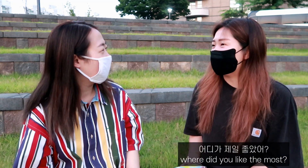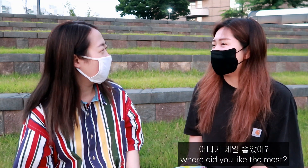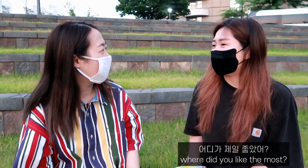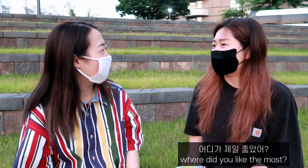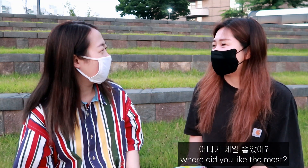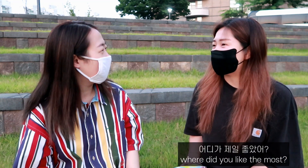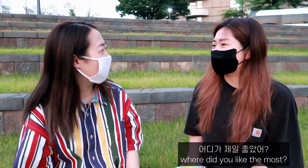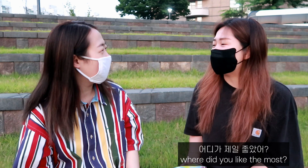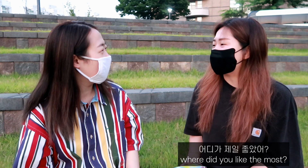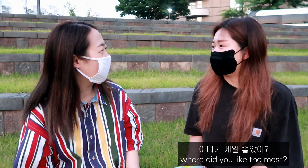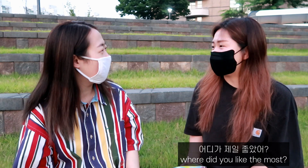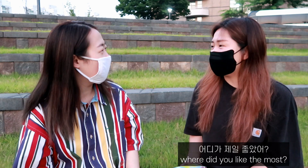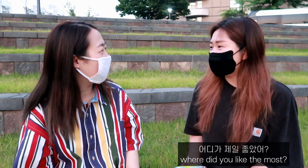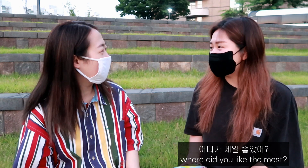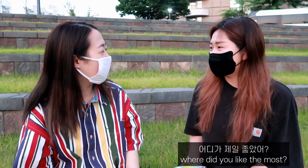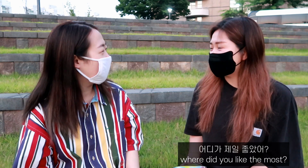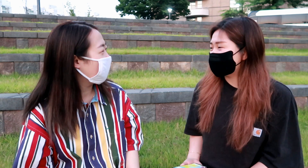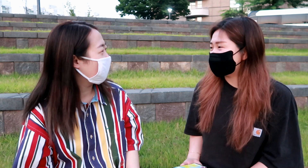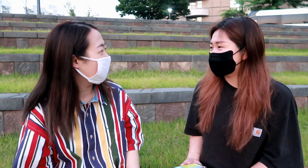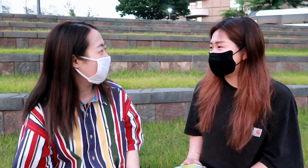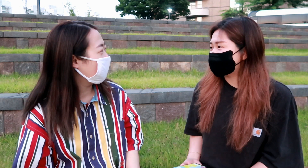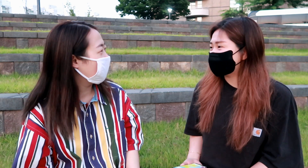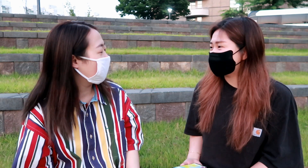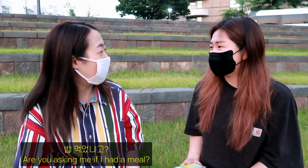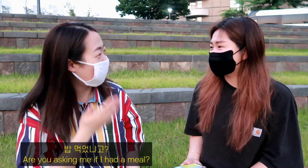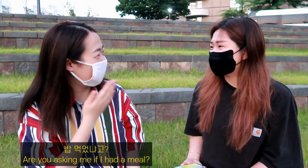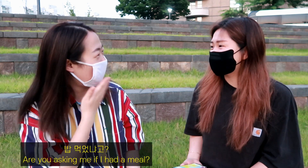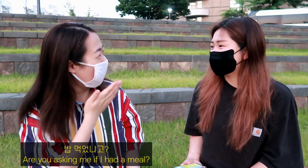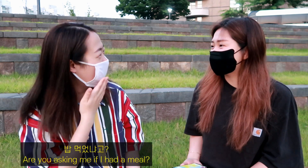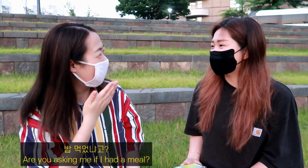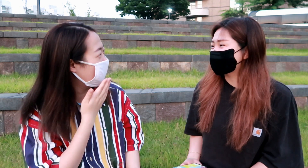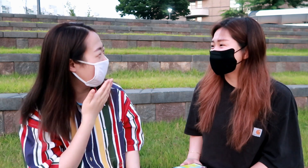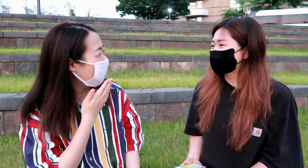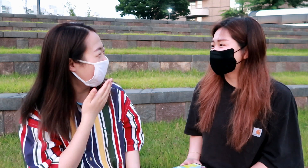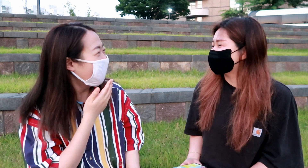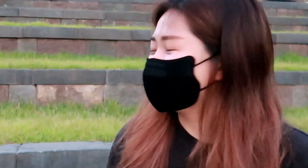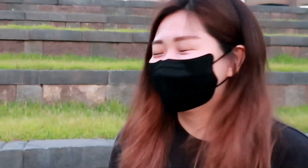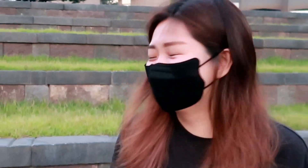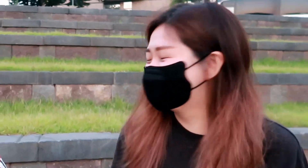어디가 제일 좋았어? 좀 나왔냐고?